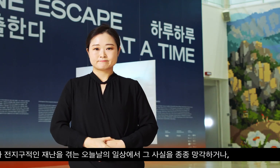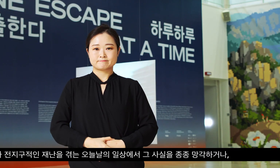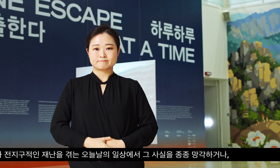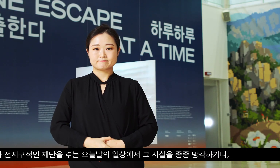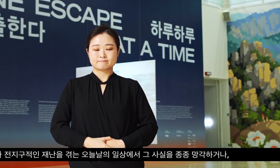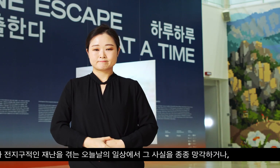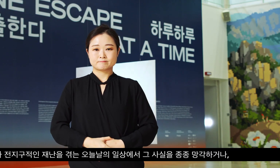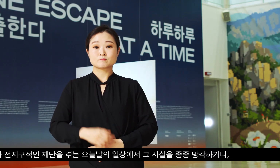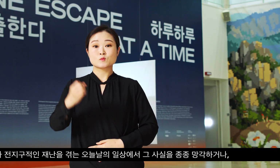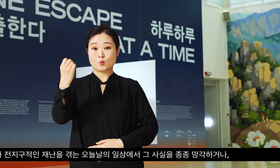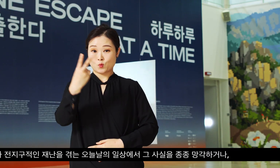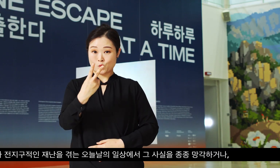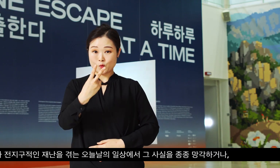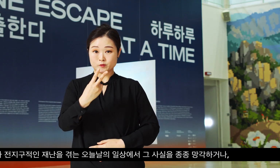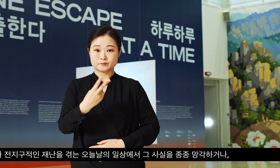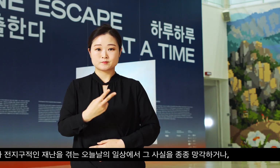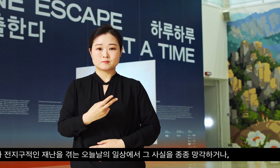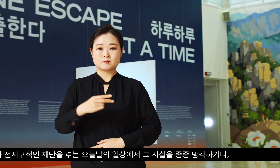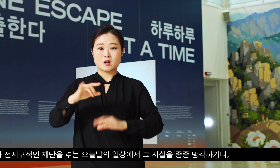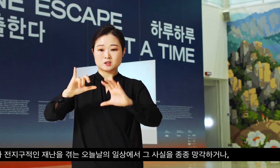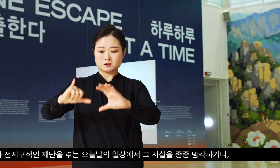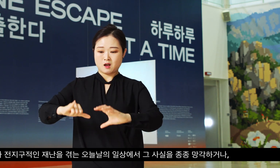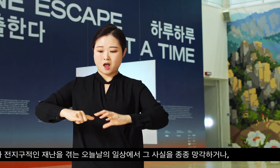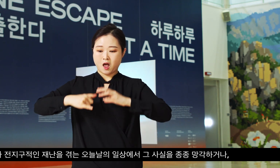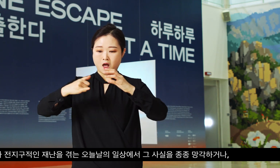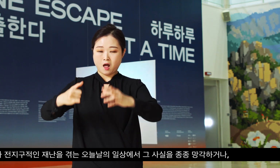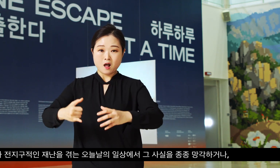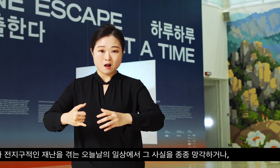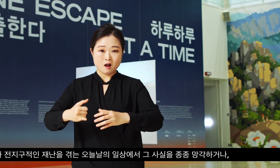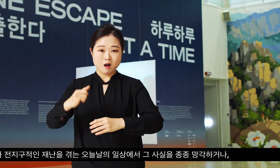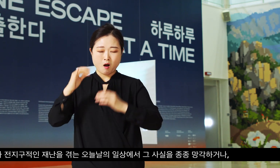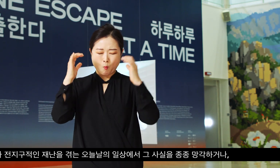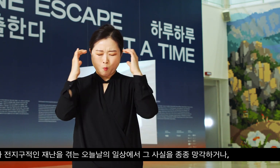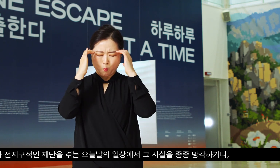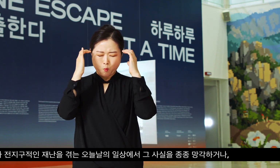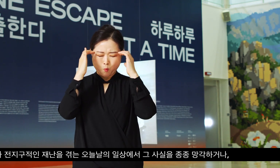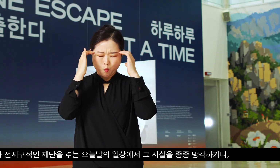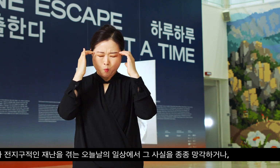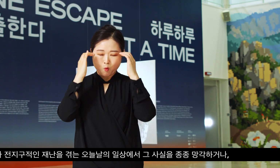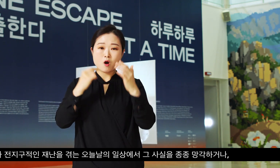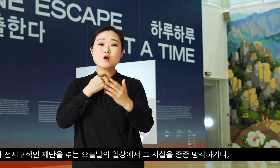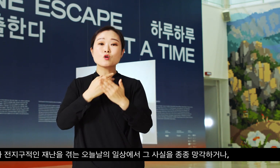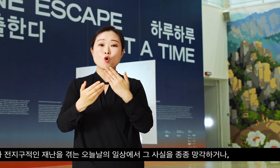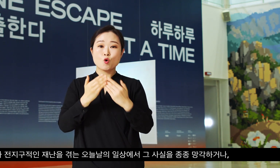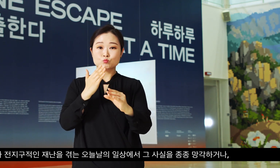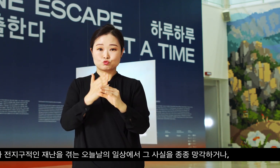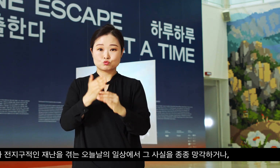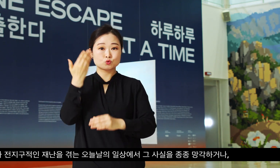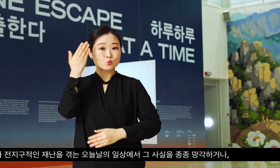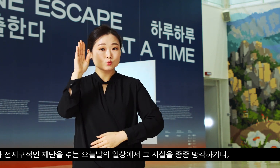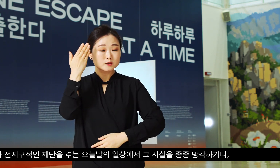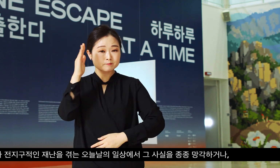나아가 전 지구적인 재난을 겪는 오늘날의 일상에서 그 사실을 종종